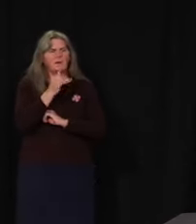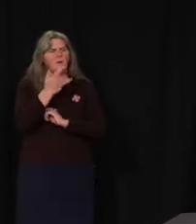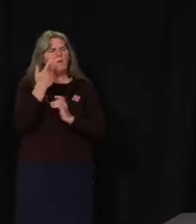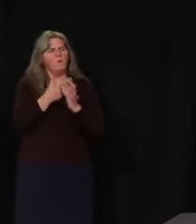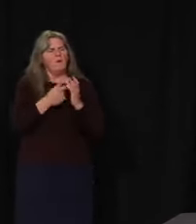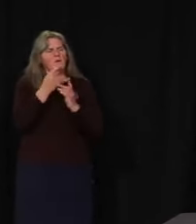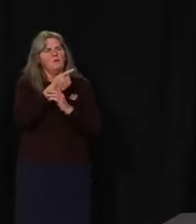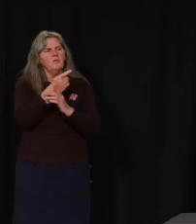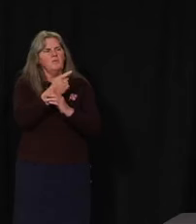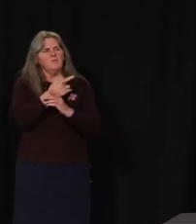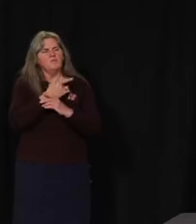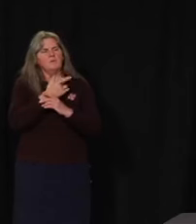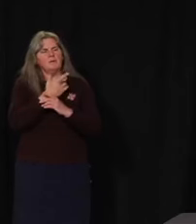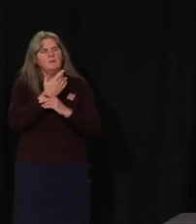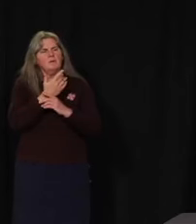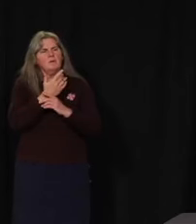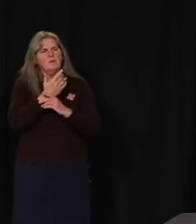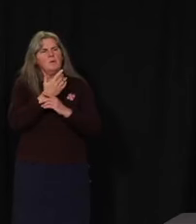of how